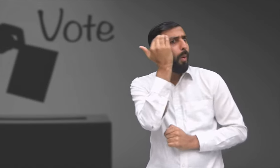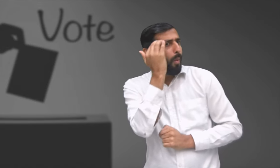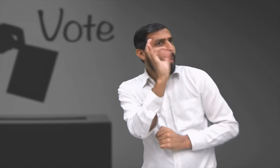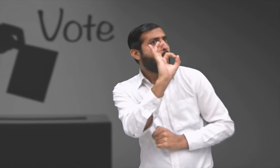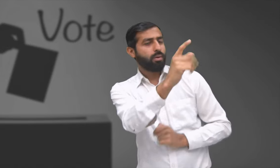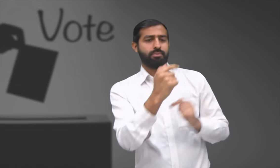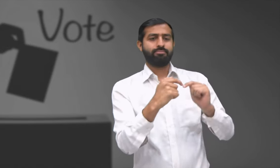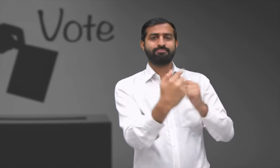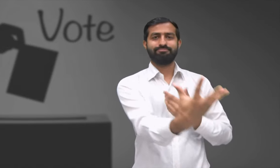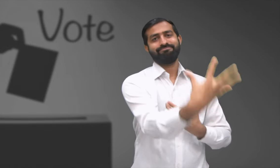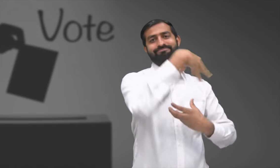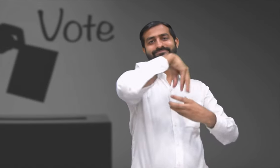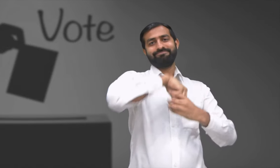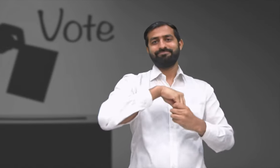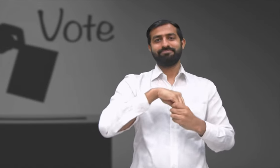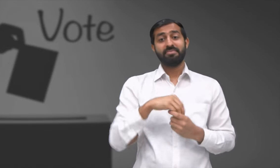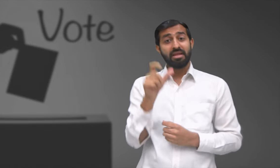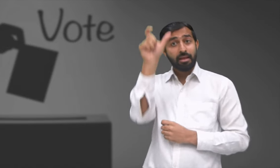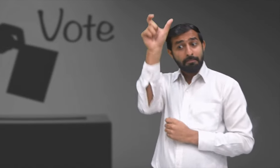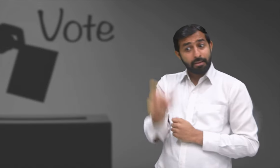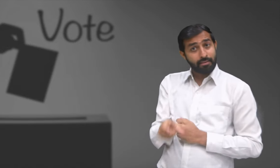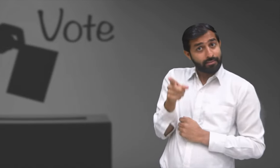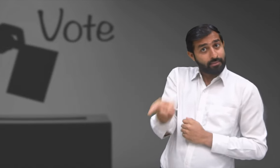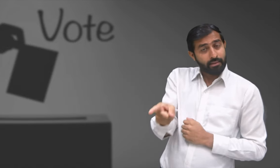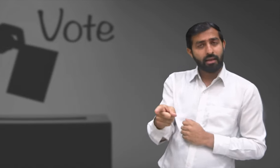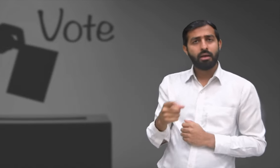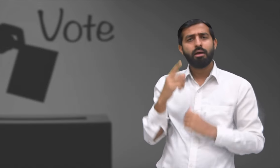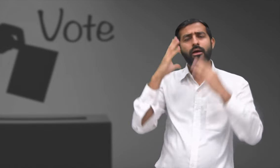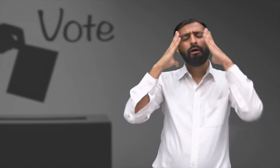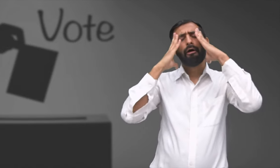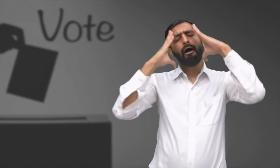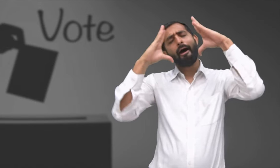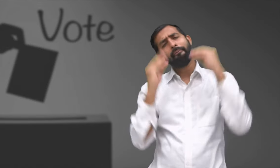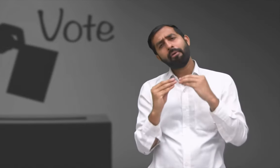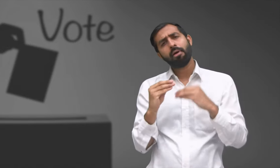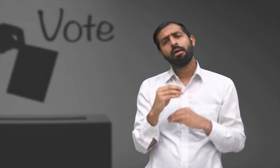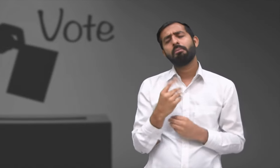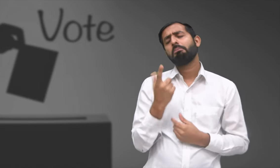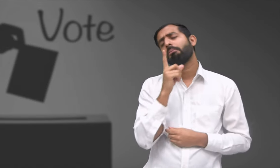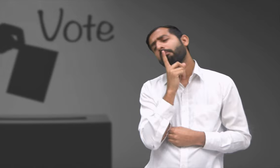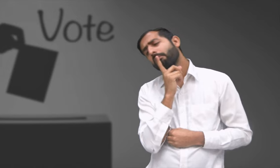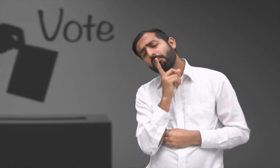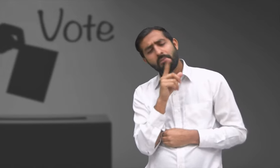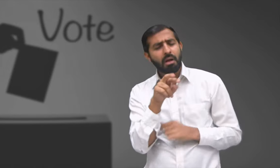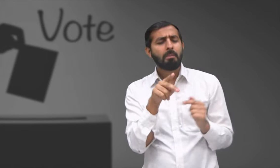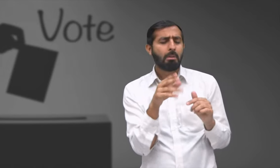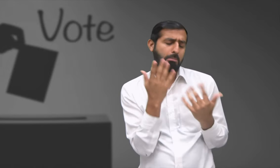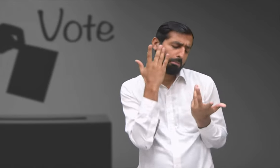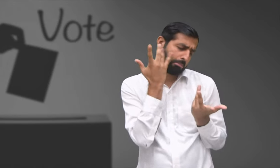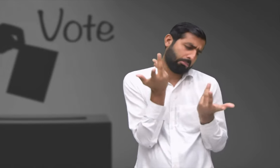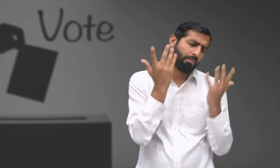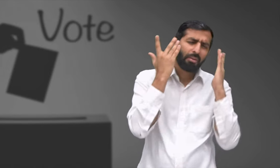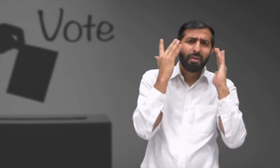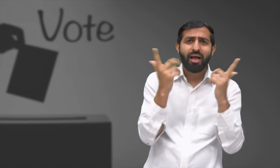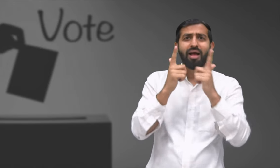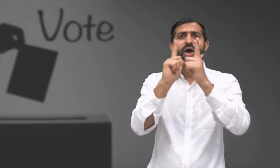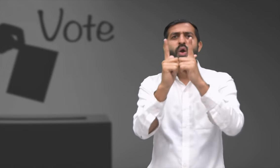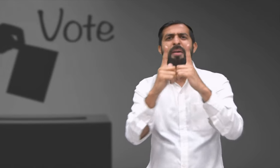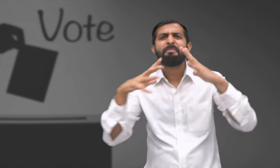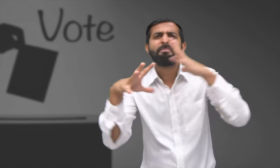आवश्यक है और जो व्यक्ति मानसिक रूप से अस्वस्थ है या उनका